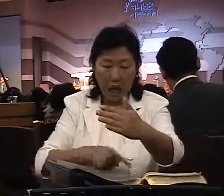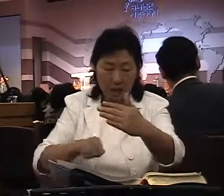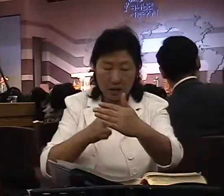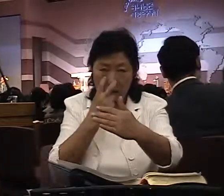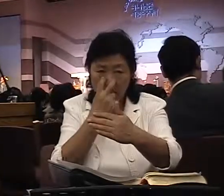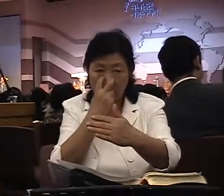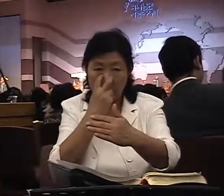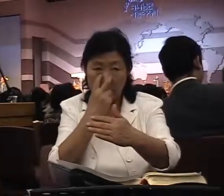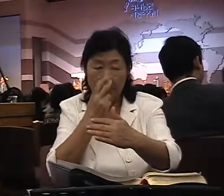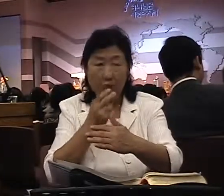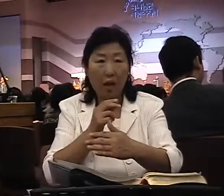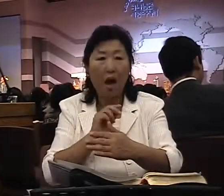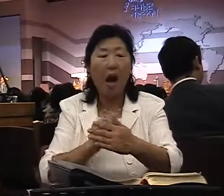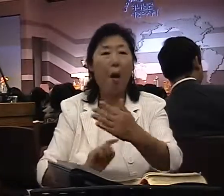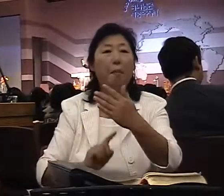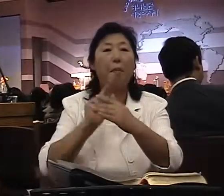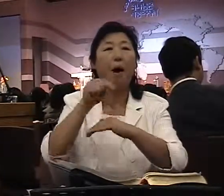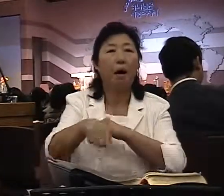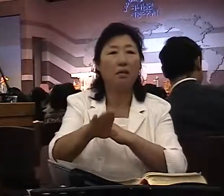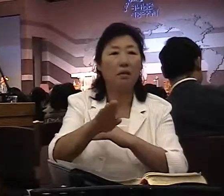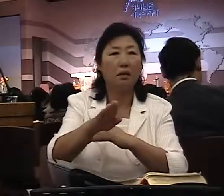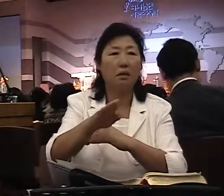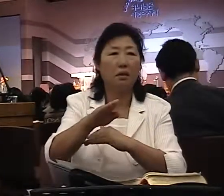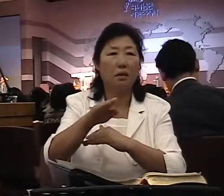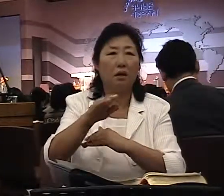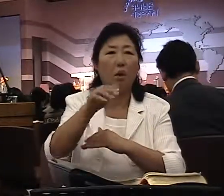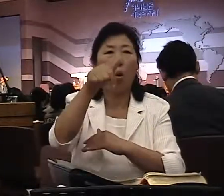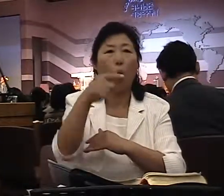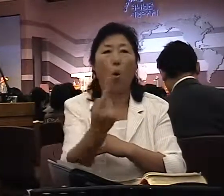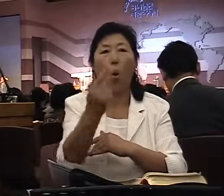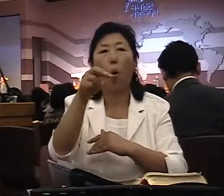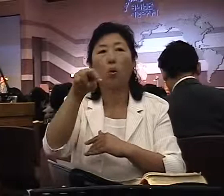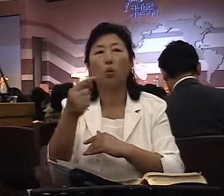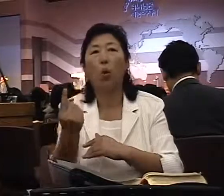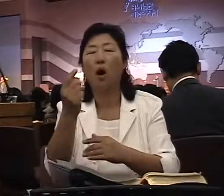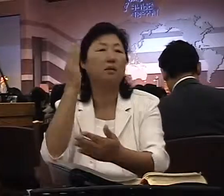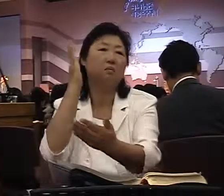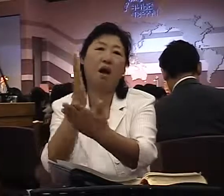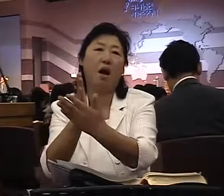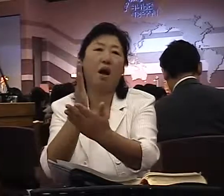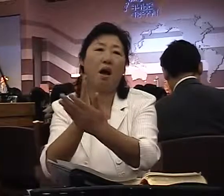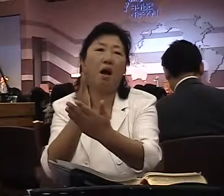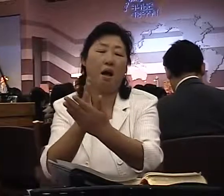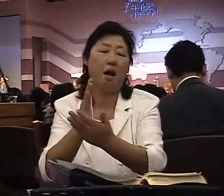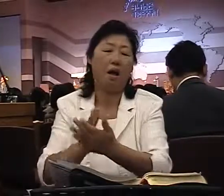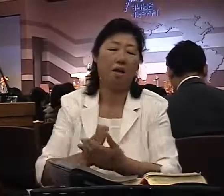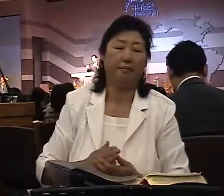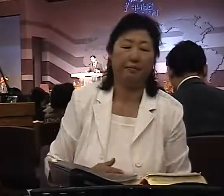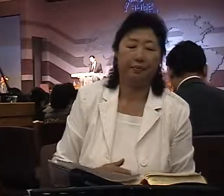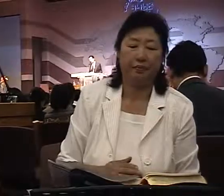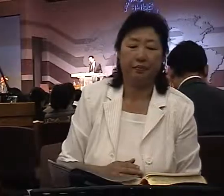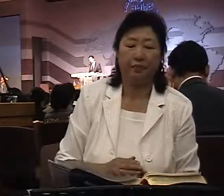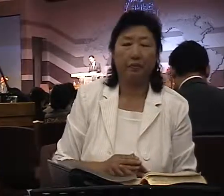반드시 바깥으로 고소하지 마라. 근데 이렇게 막 정말 열받고